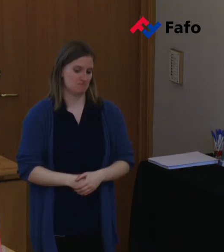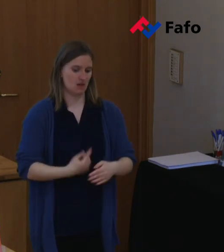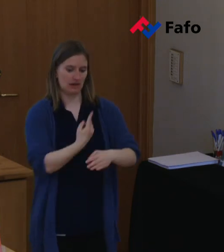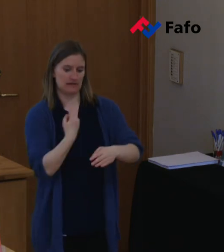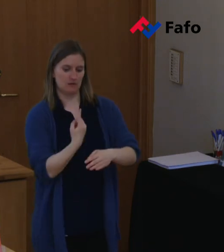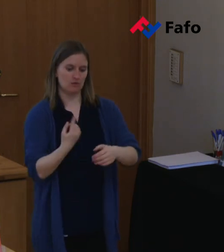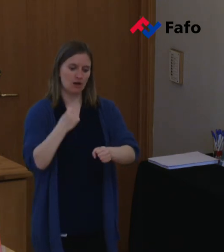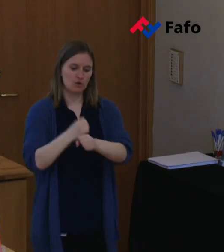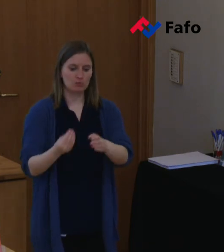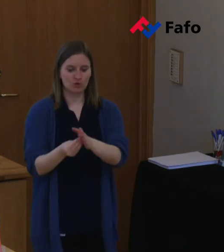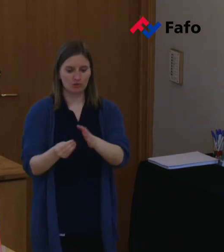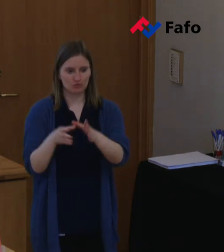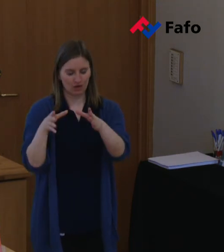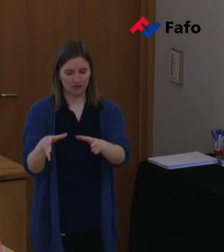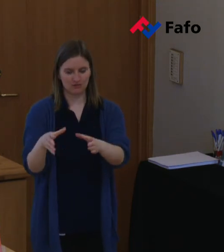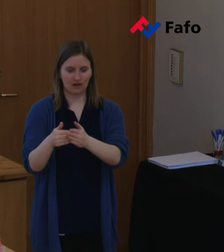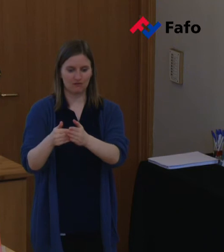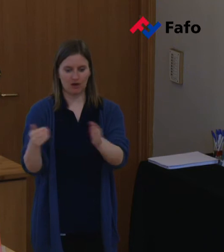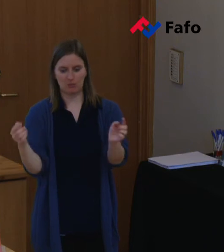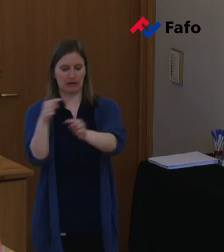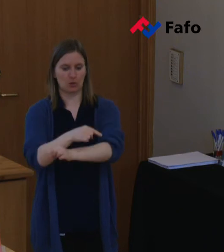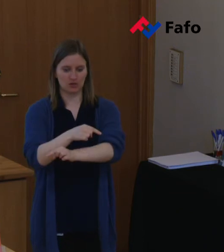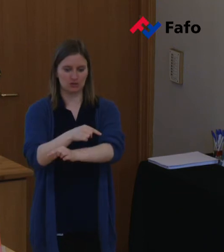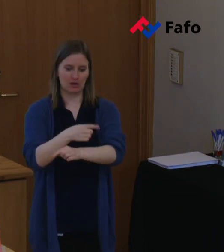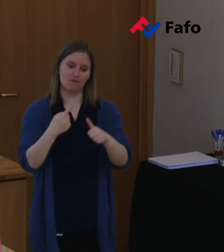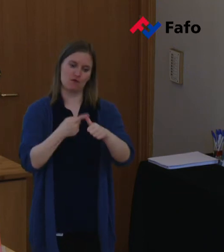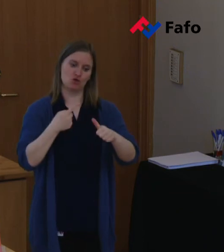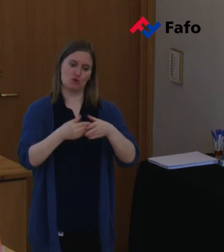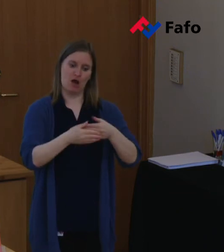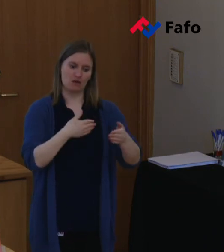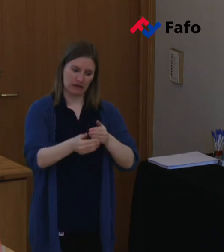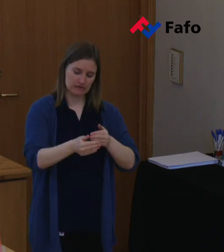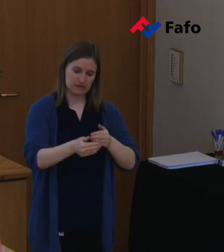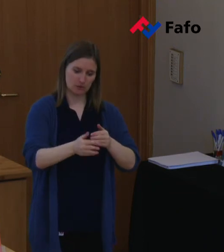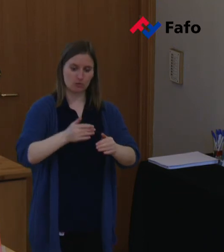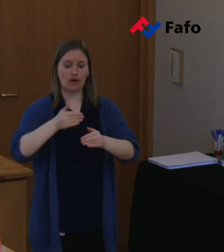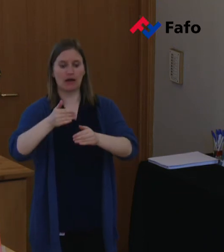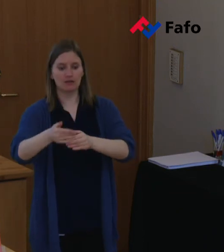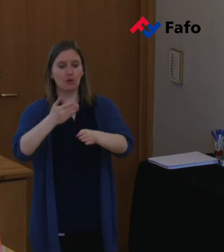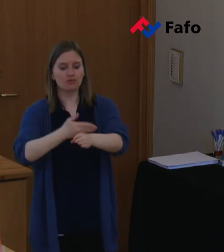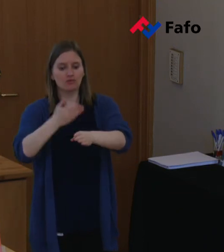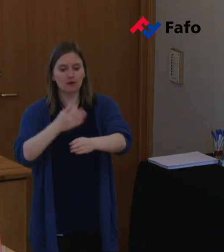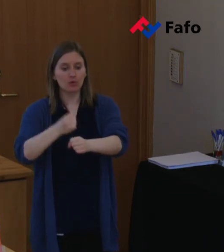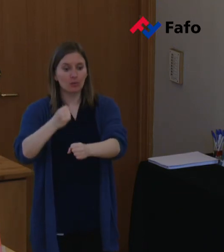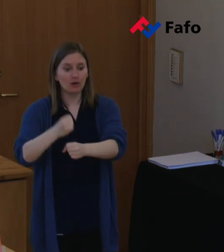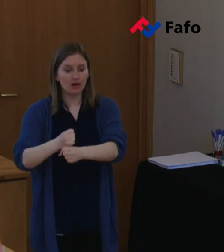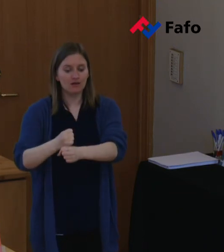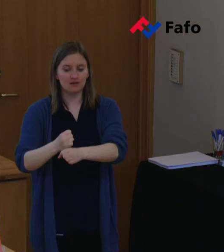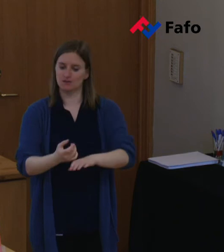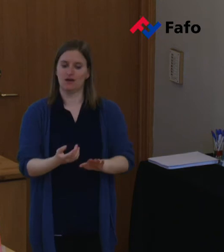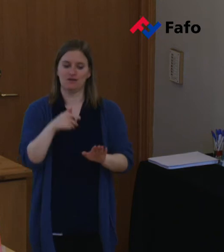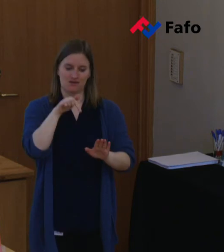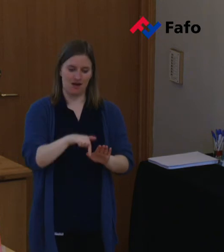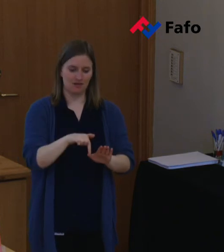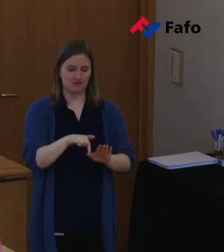Individuell jobbstøtte, der går man fra paradokset fra at man skal først behandles og så trene på å jobbe. Her skal man